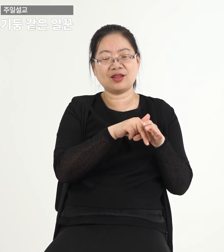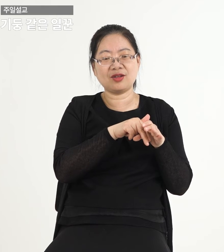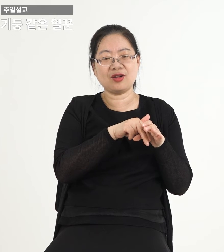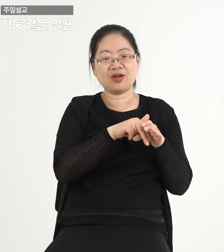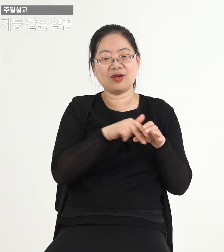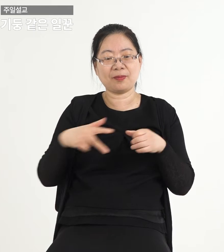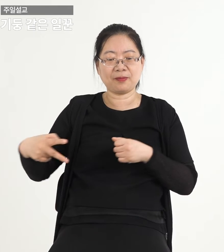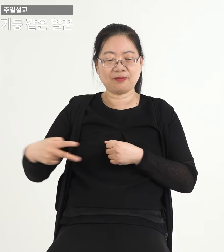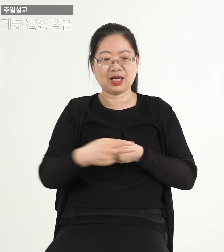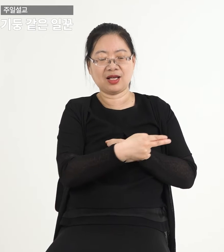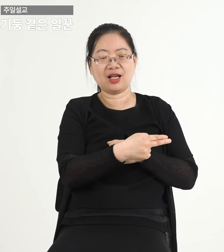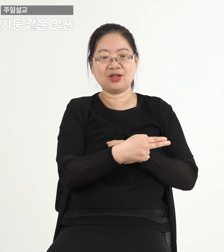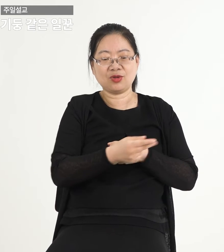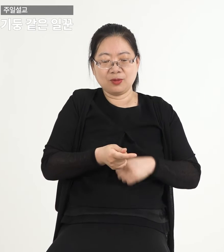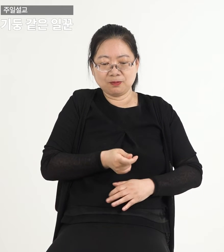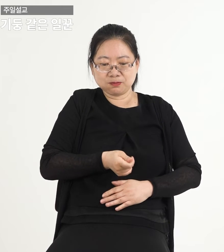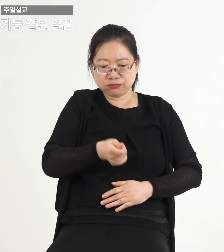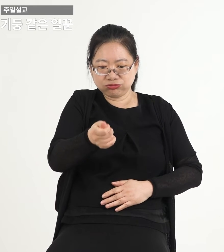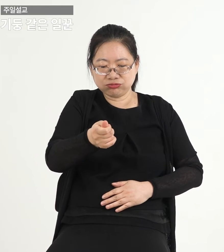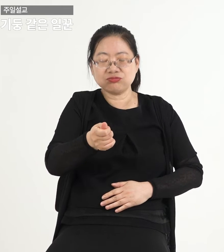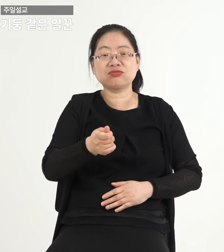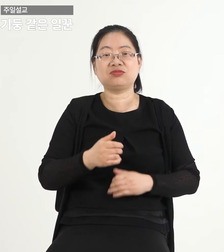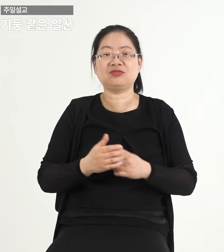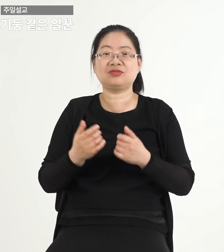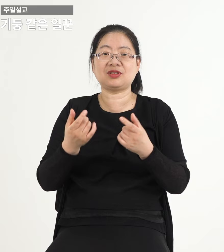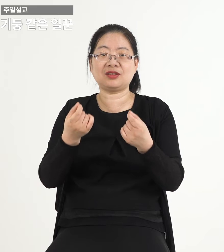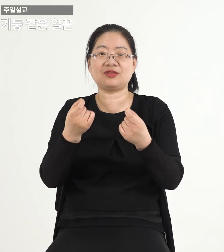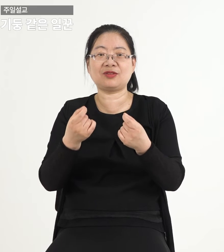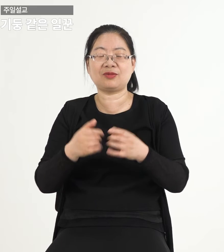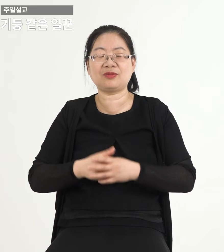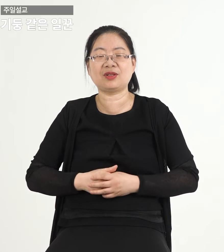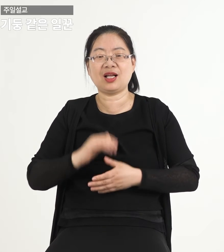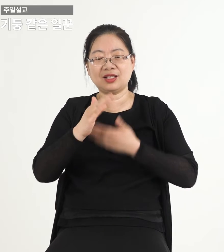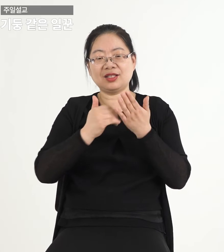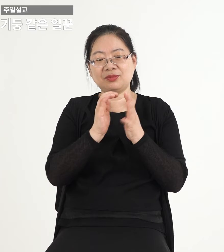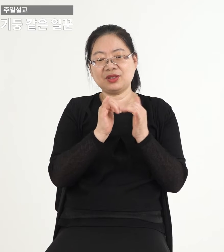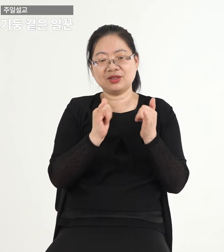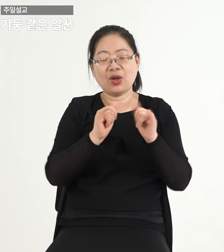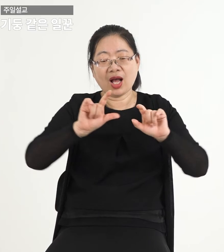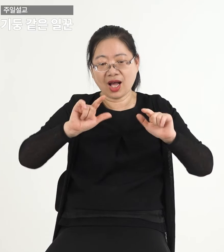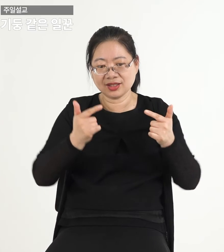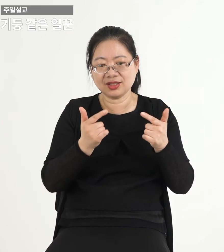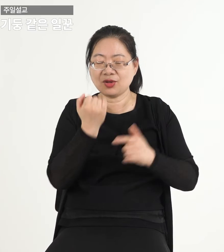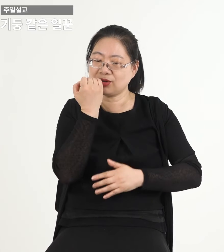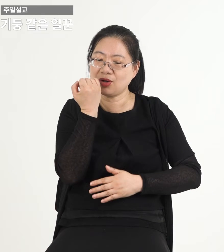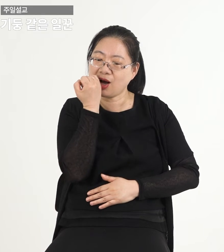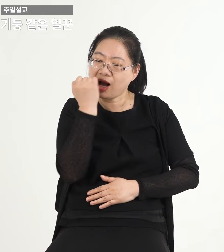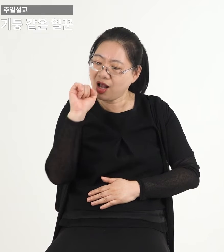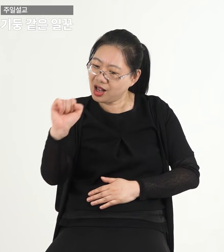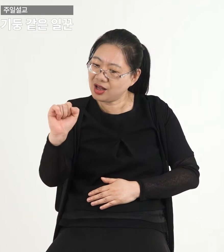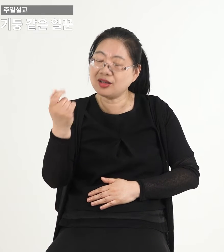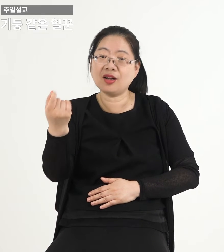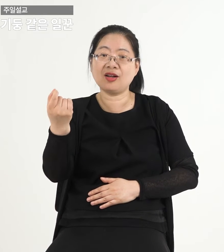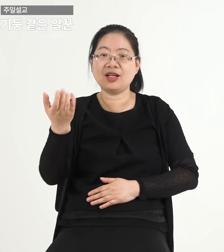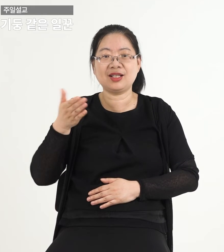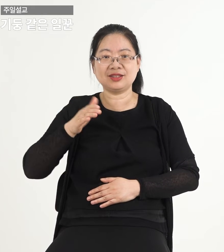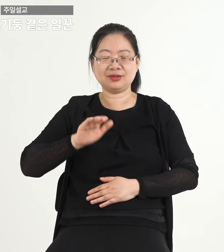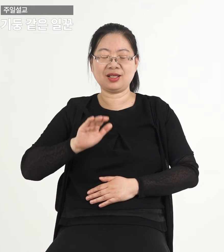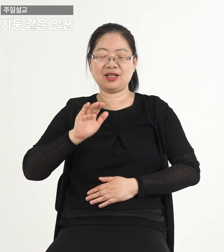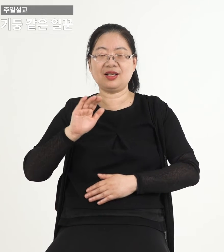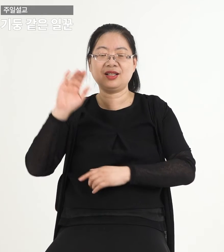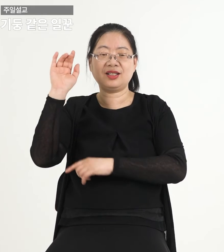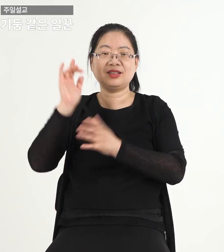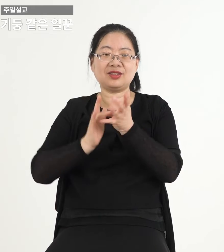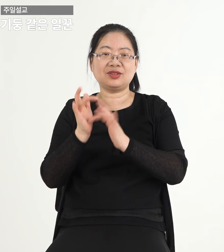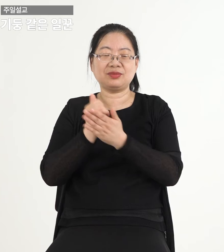제거당하는 거예요. 문을 닫아버리는 거예요. 그런데 예수님은 다윗의 열쇠라는 개념을